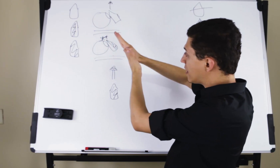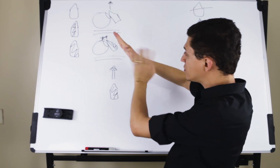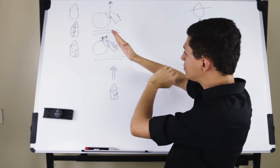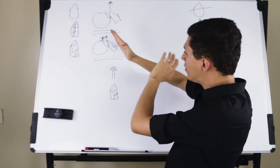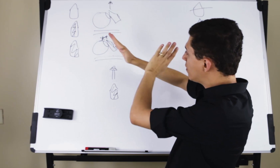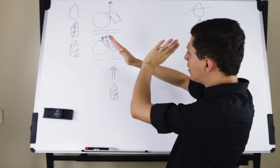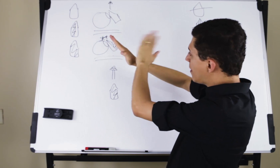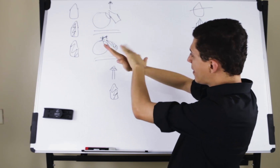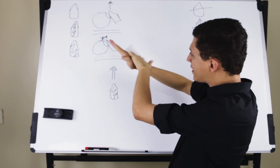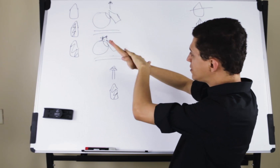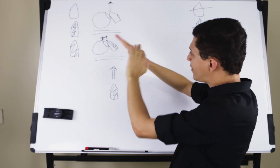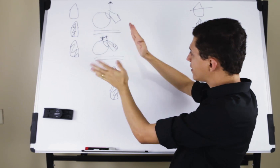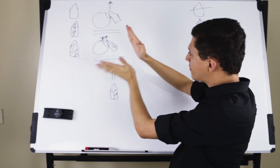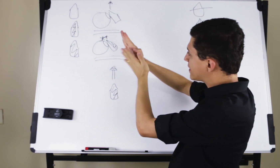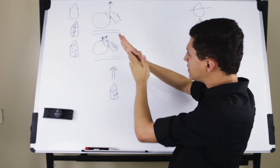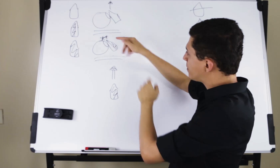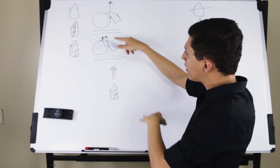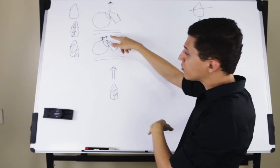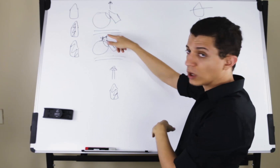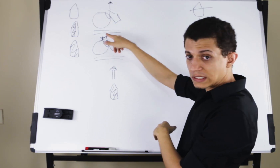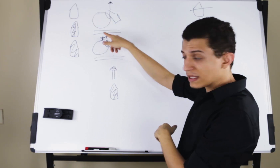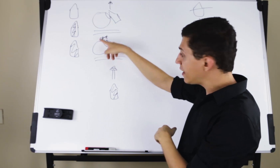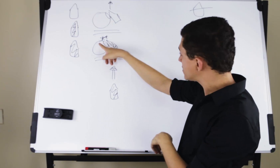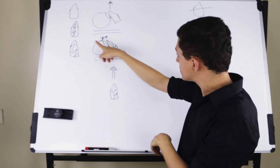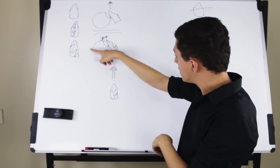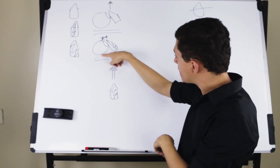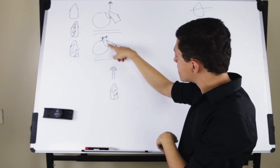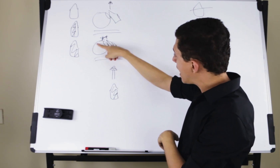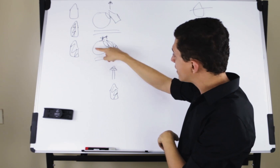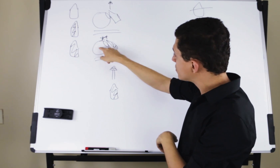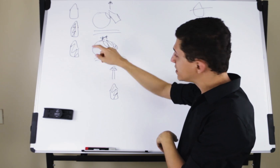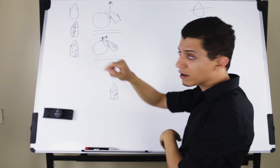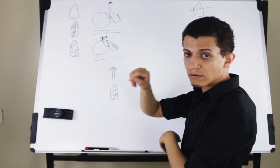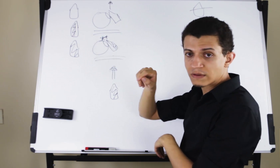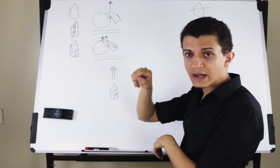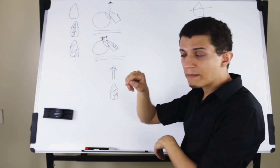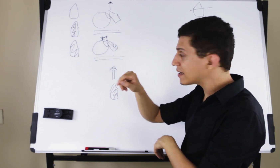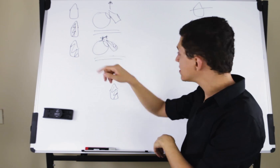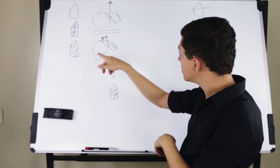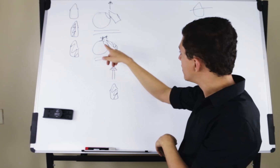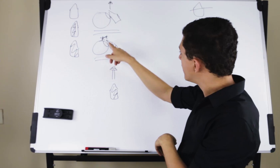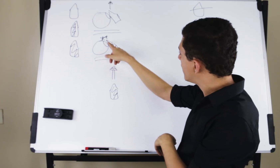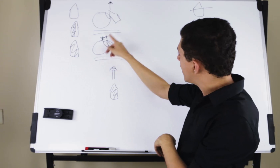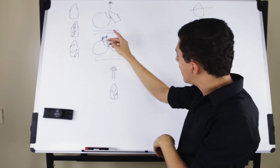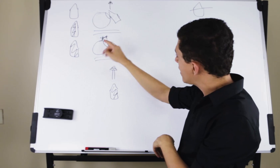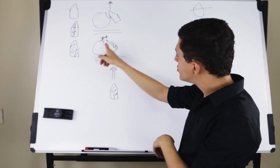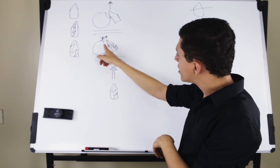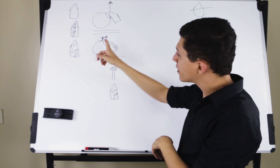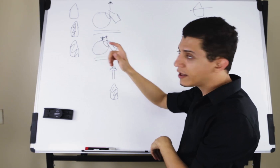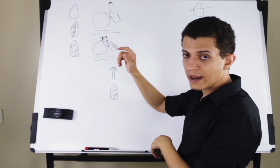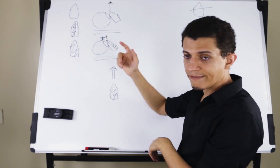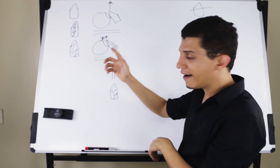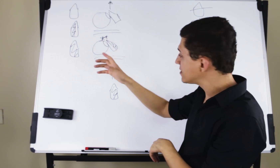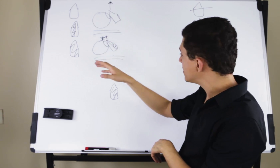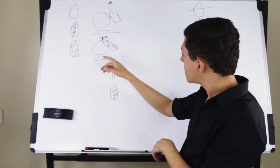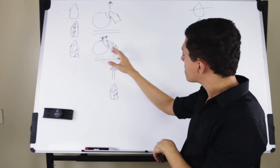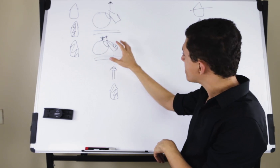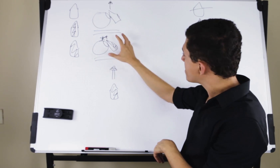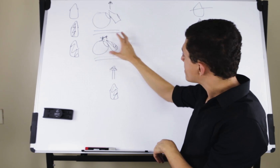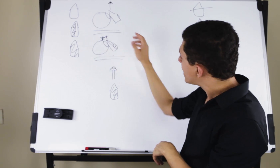configuração de mão, metade preto, metade branco, 2 asteriscos. Aqui o círculo da cabeça, indicando que é na face. E